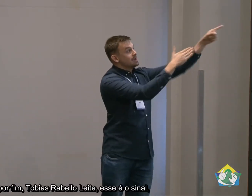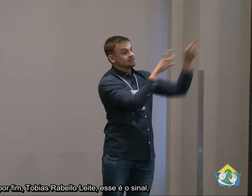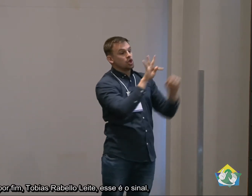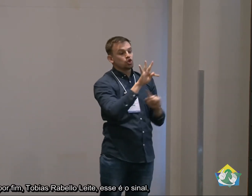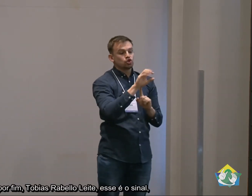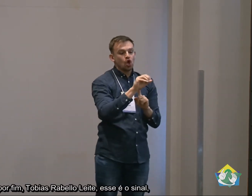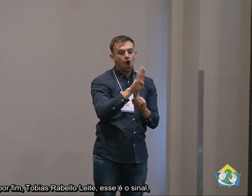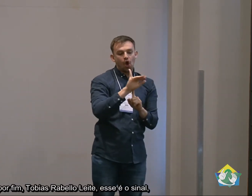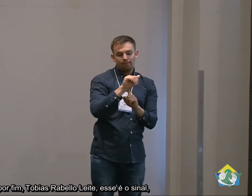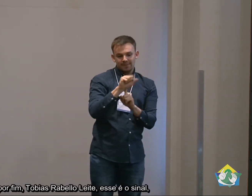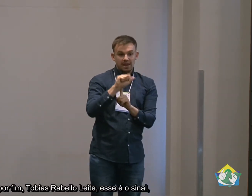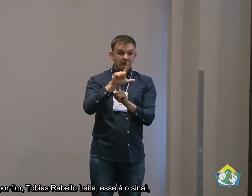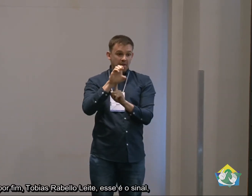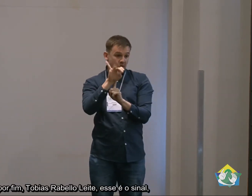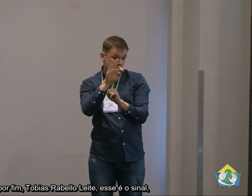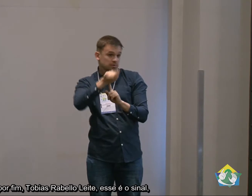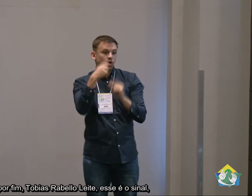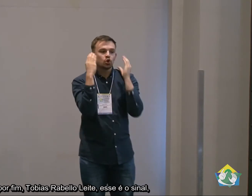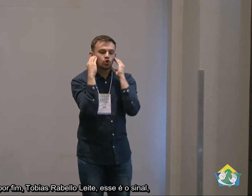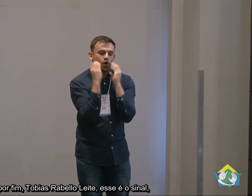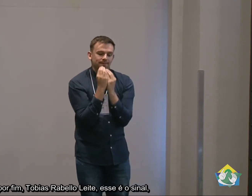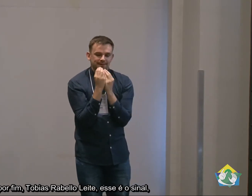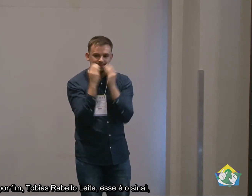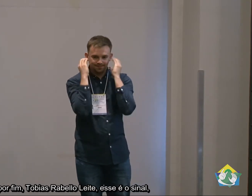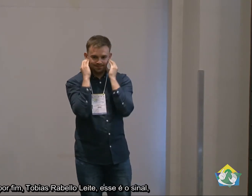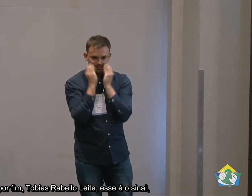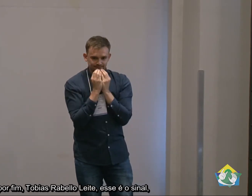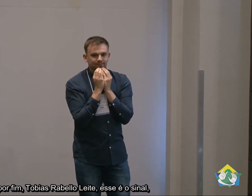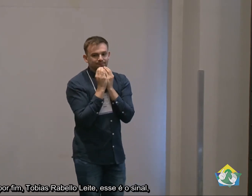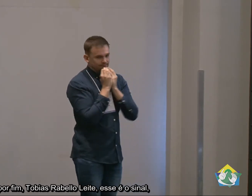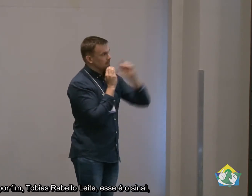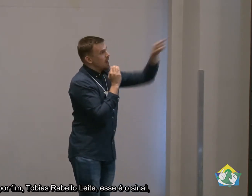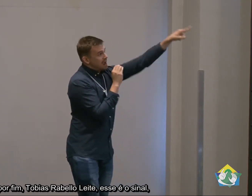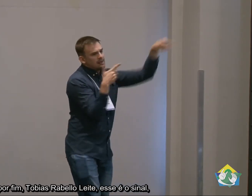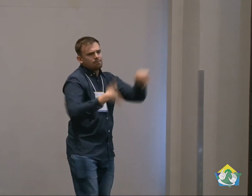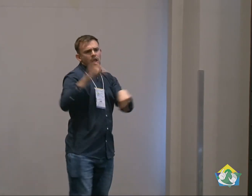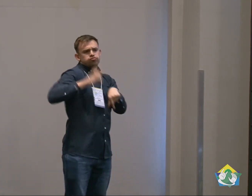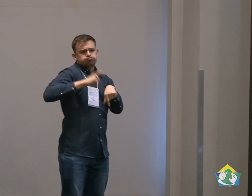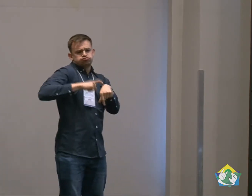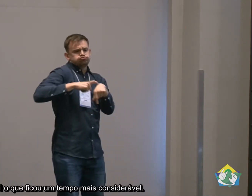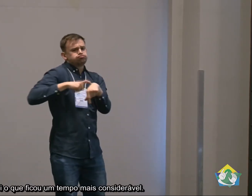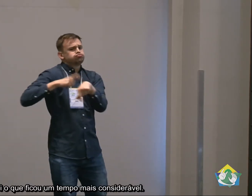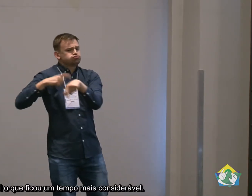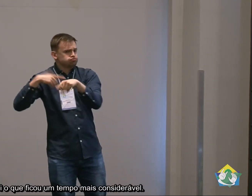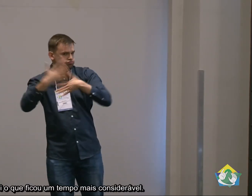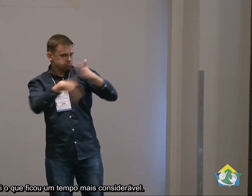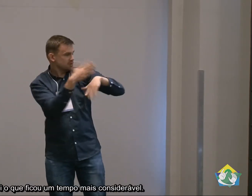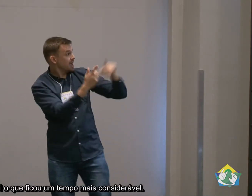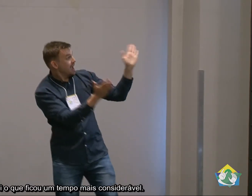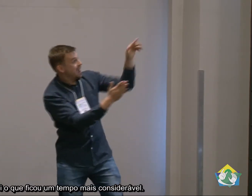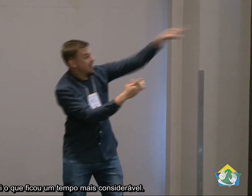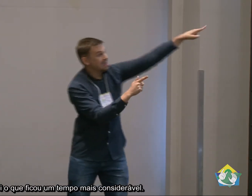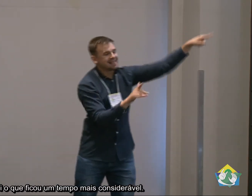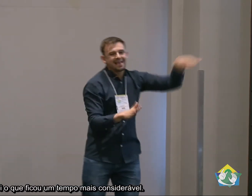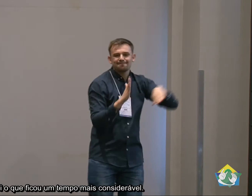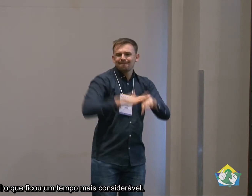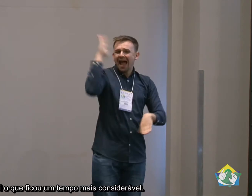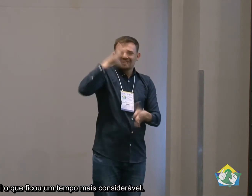que por fim Tobias Rabelo Leite que é esse sinal foi o que ficou um tempo mais considerável